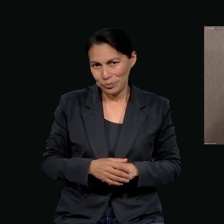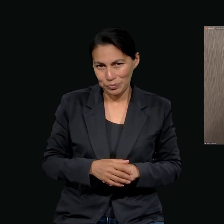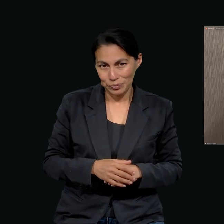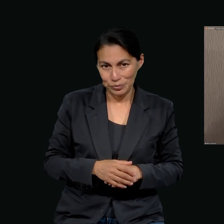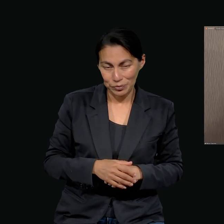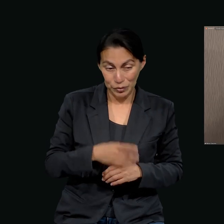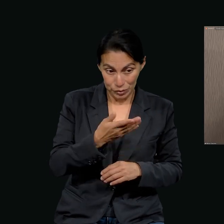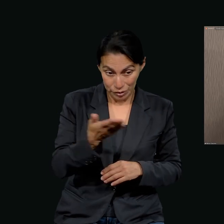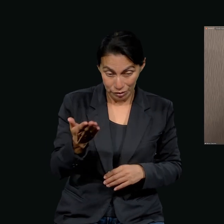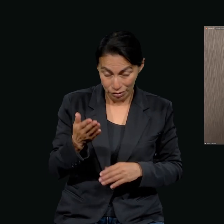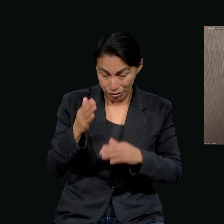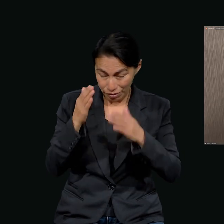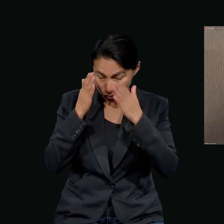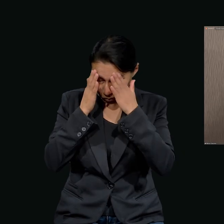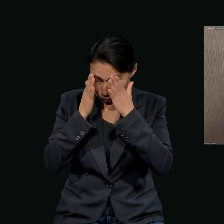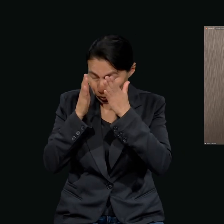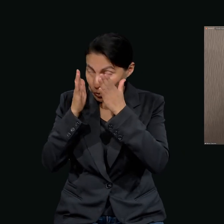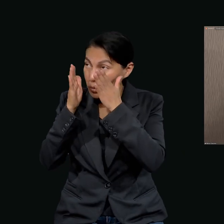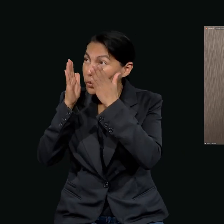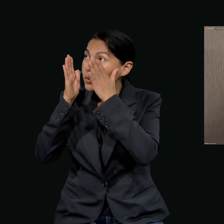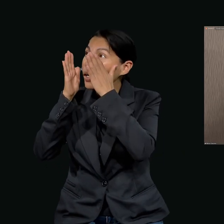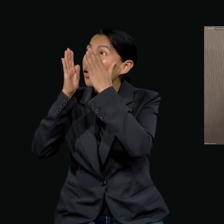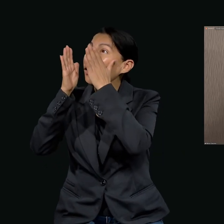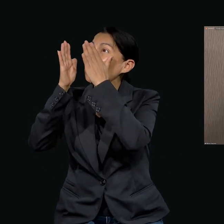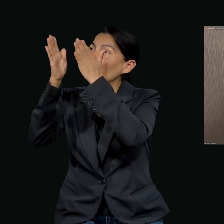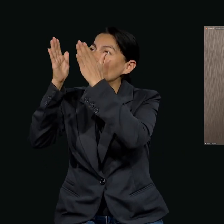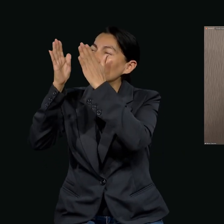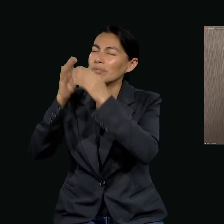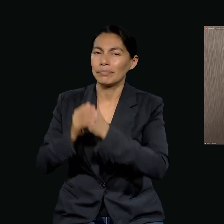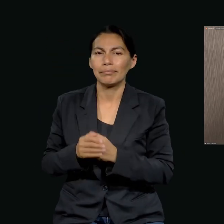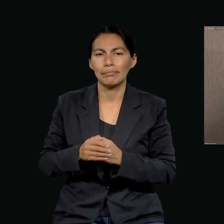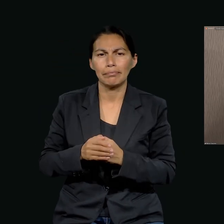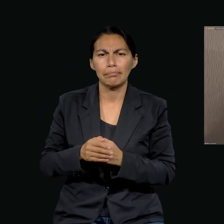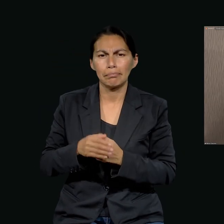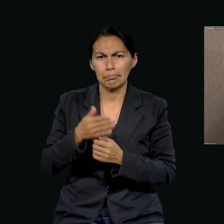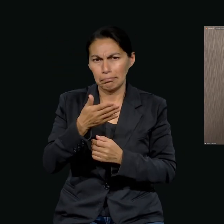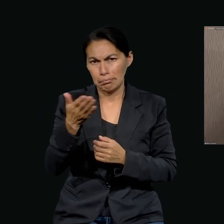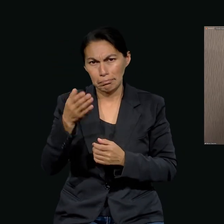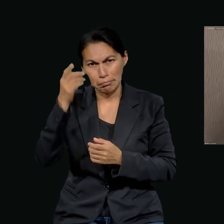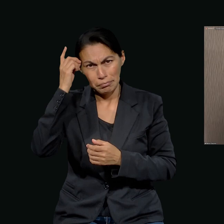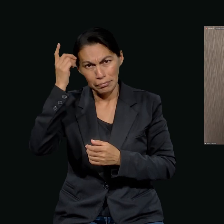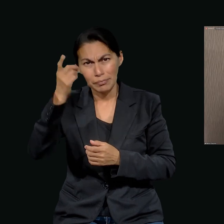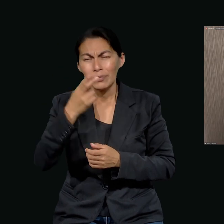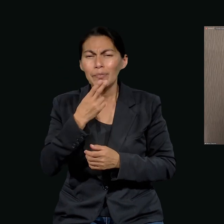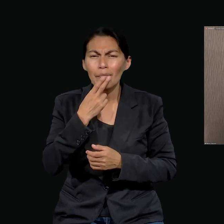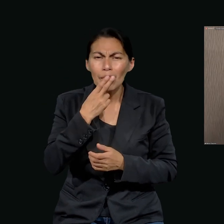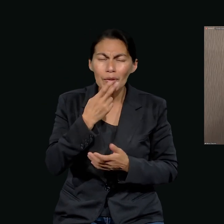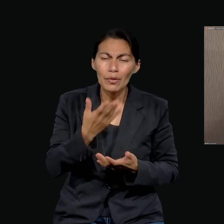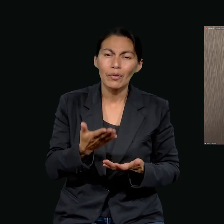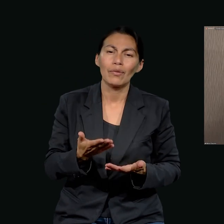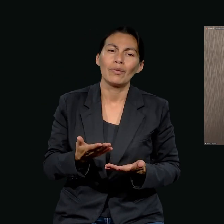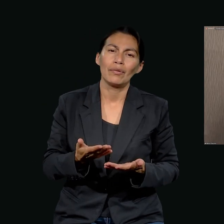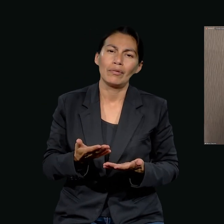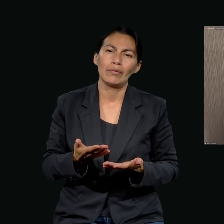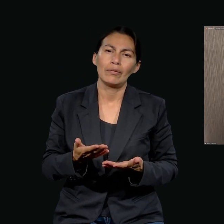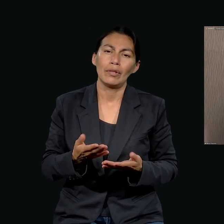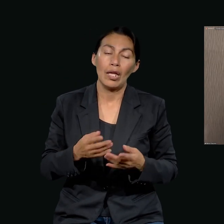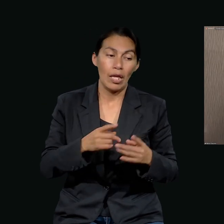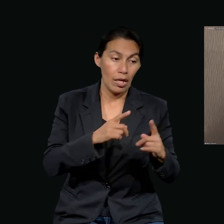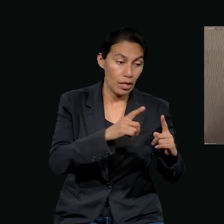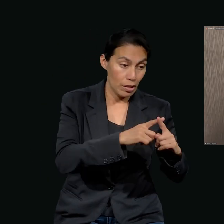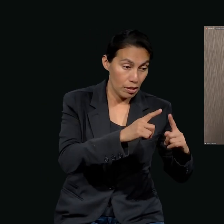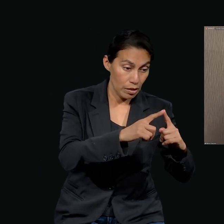Se fue ahondando sus convicciones y usted fue un elemento clave en la formación